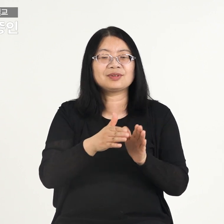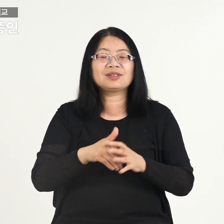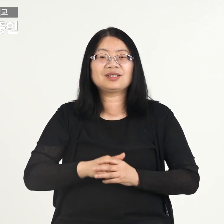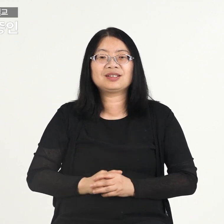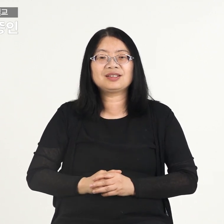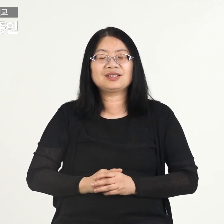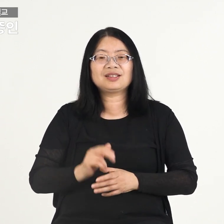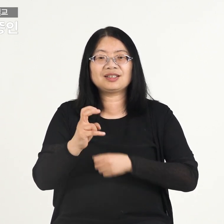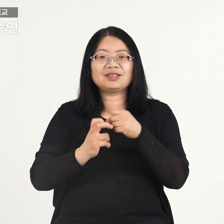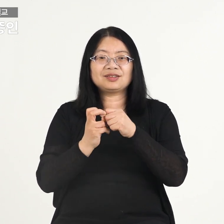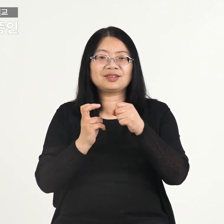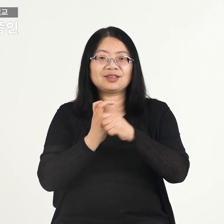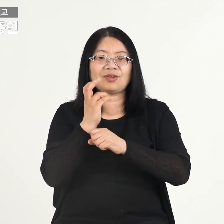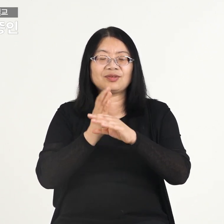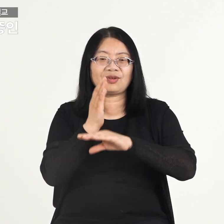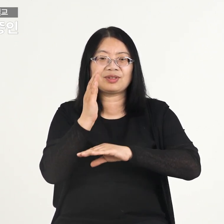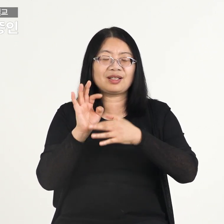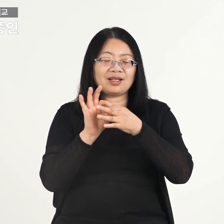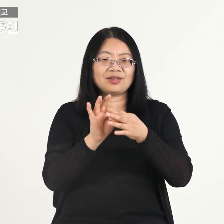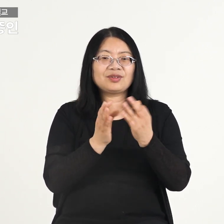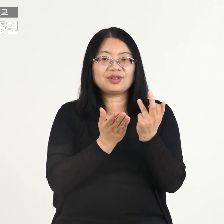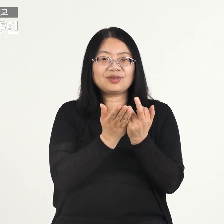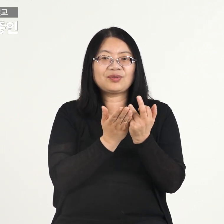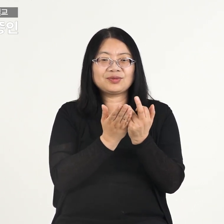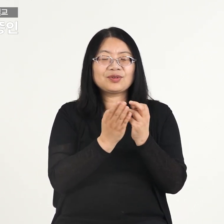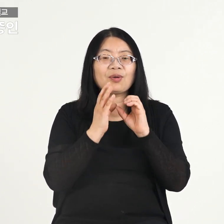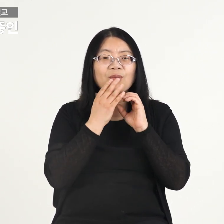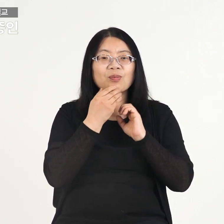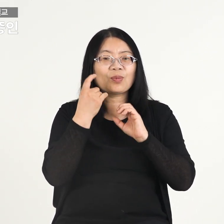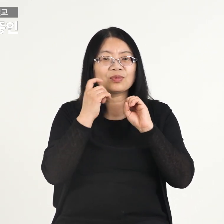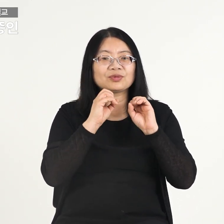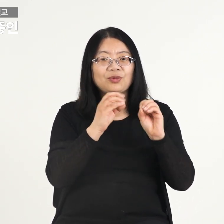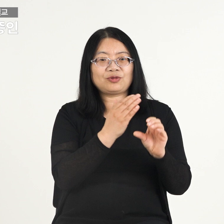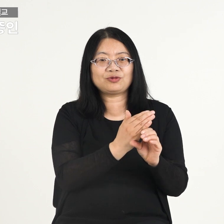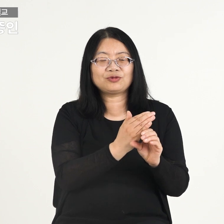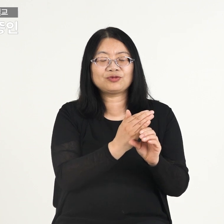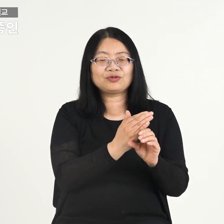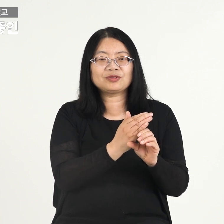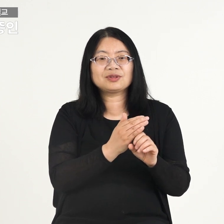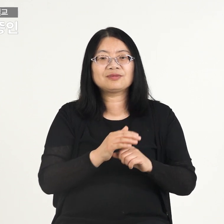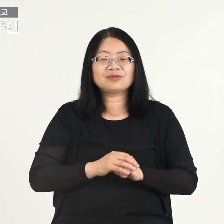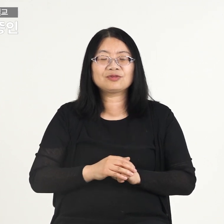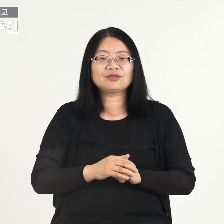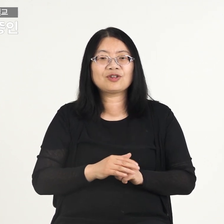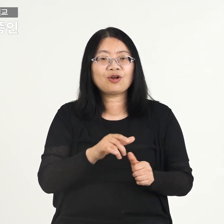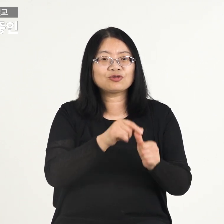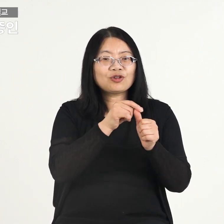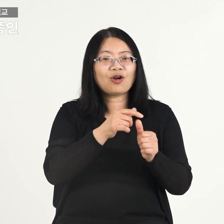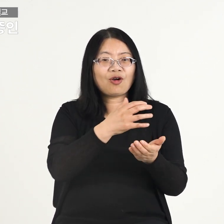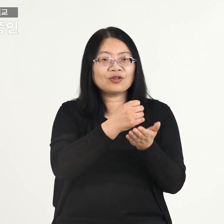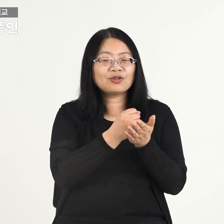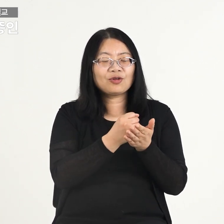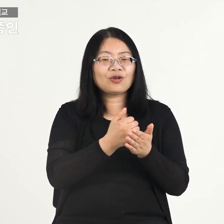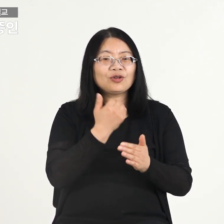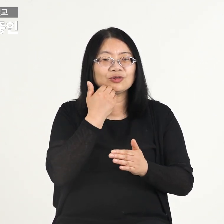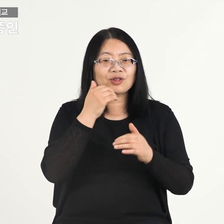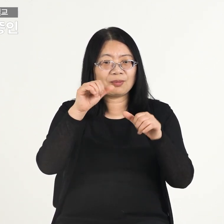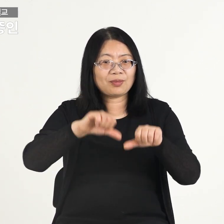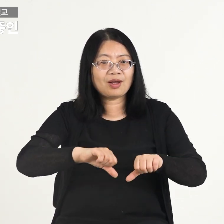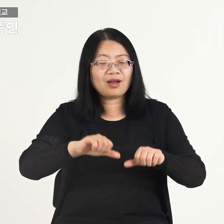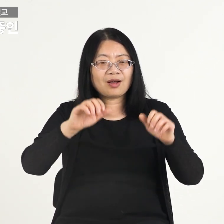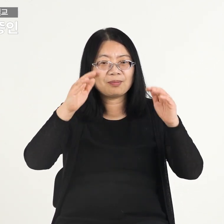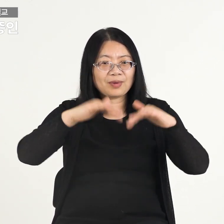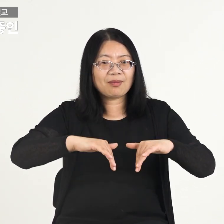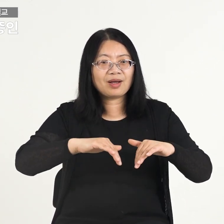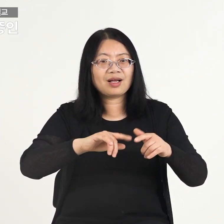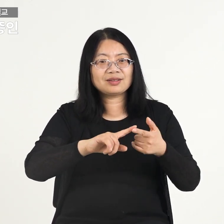지금 20년째 넘게 가고 있어요. 그건 누가 구원을 얻을지, 누가 멸망을 당할지